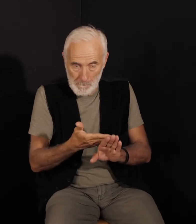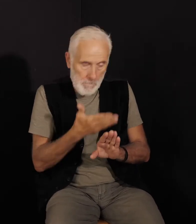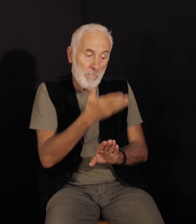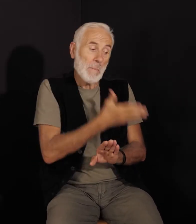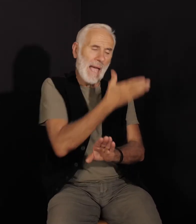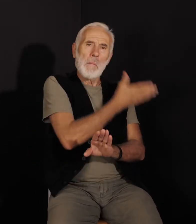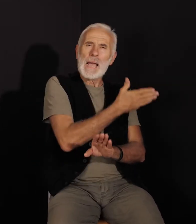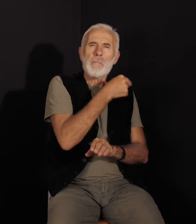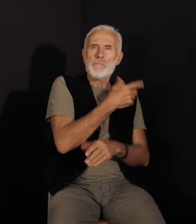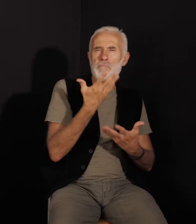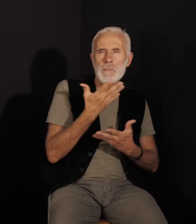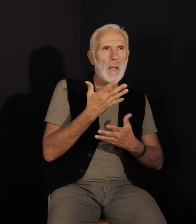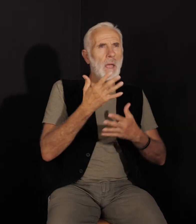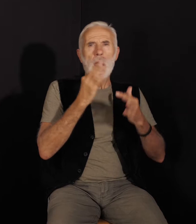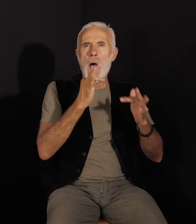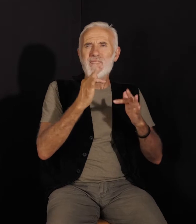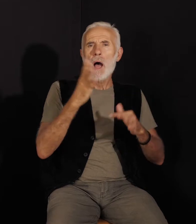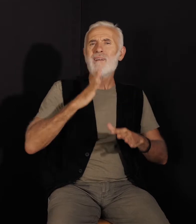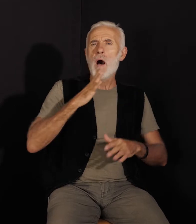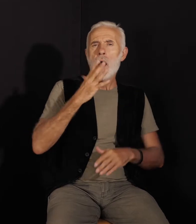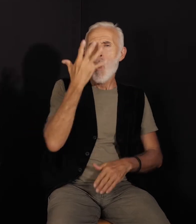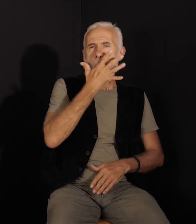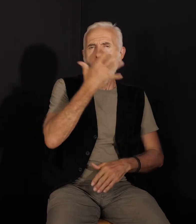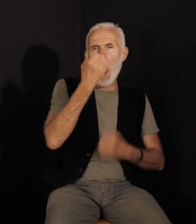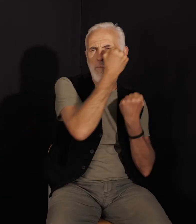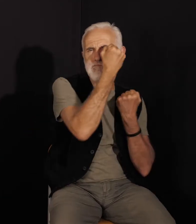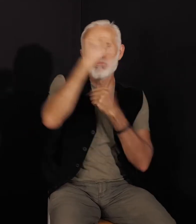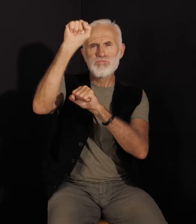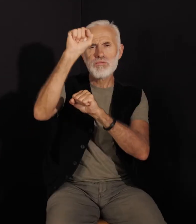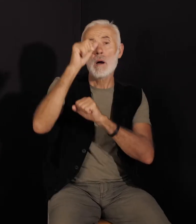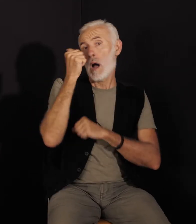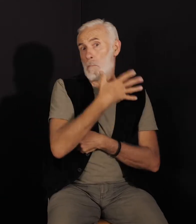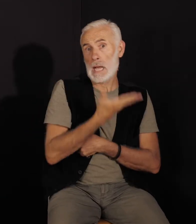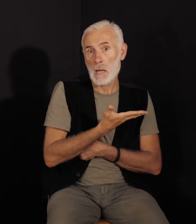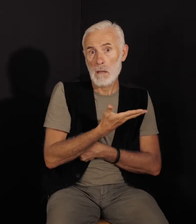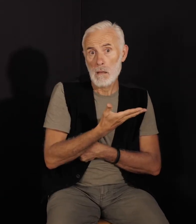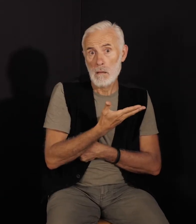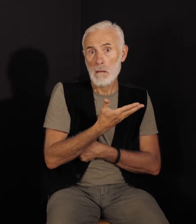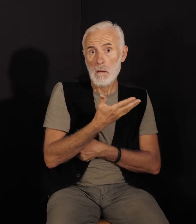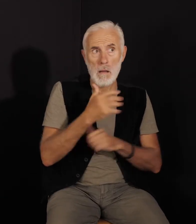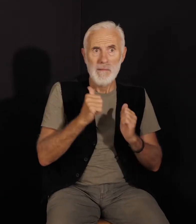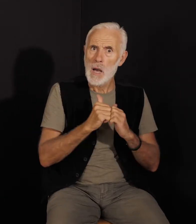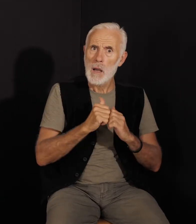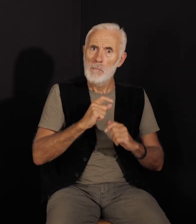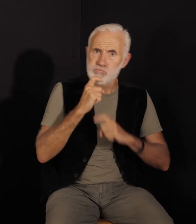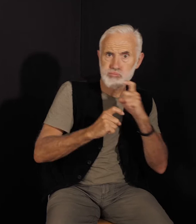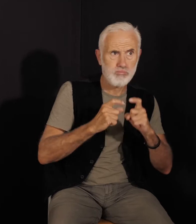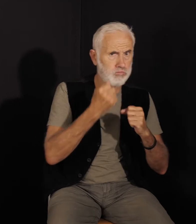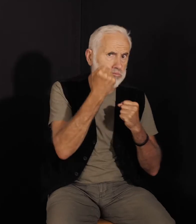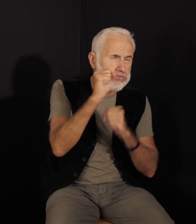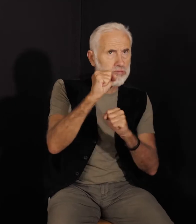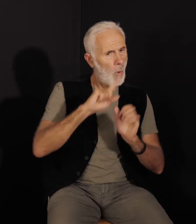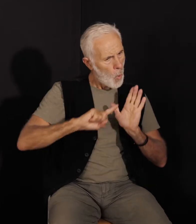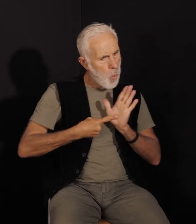les actions et l'iconographie des Black Panthers, qui étaient les Noirs qui étaient actifs et qui étaient en faveur des